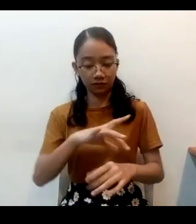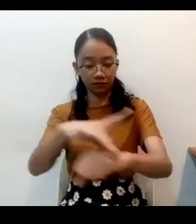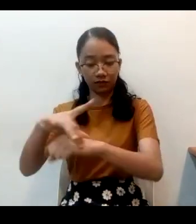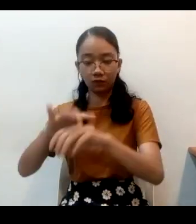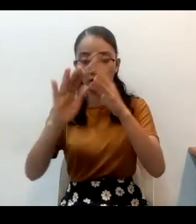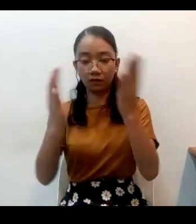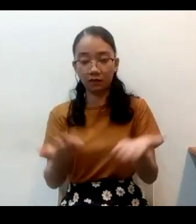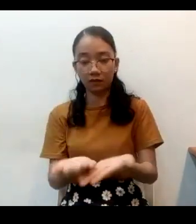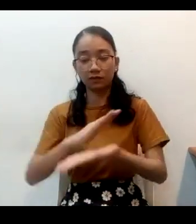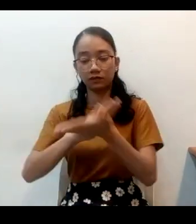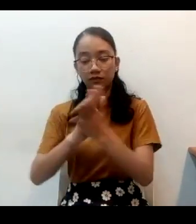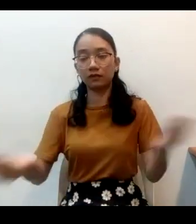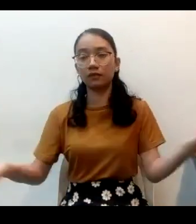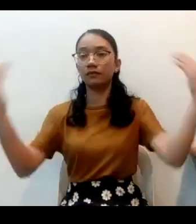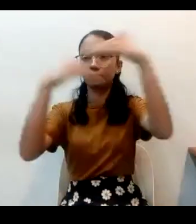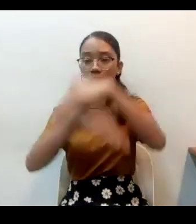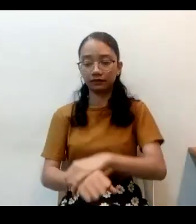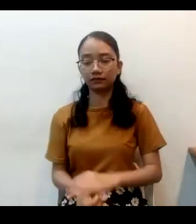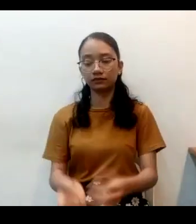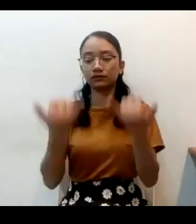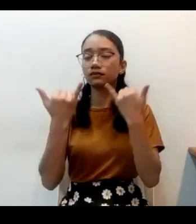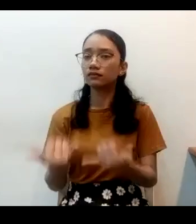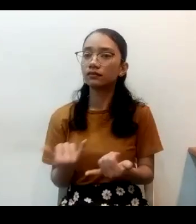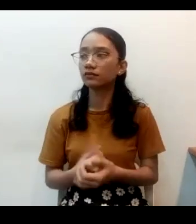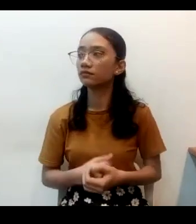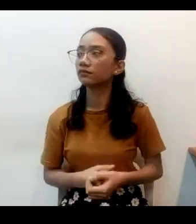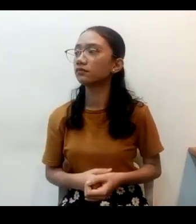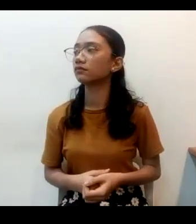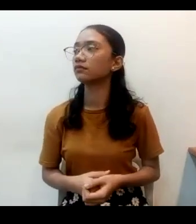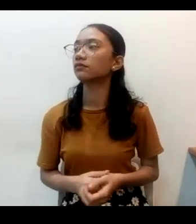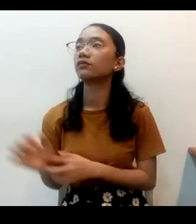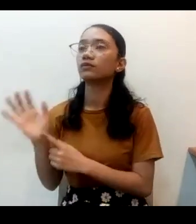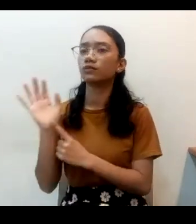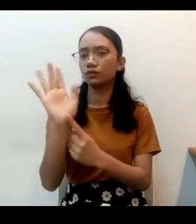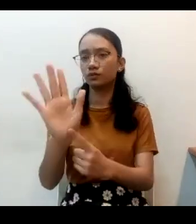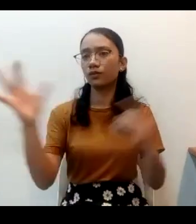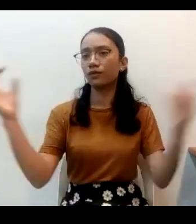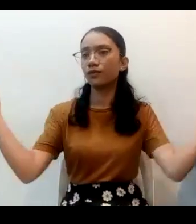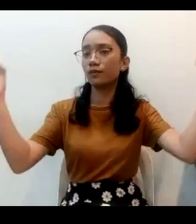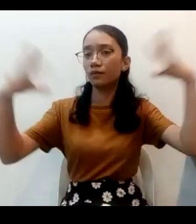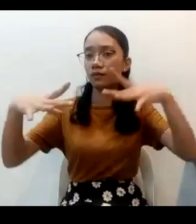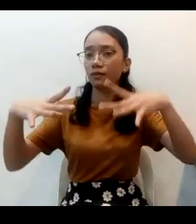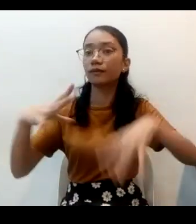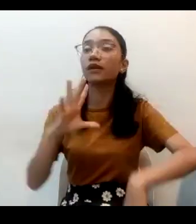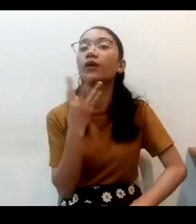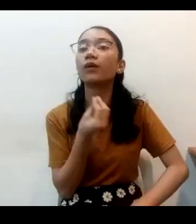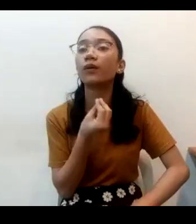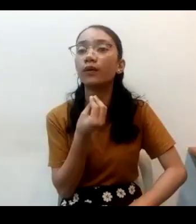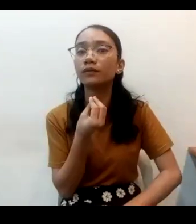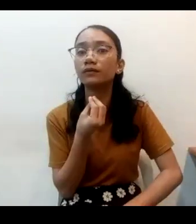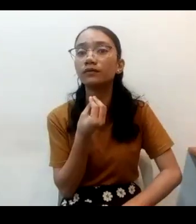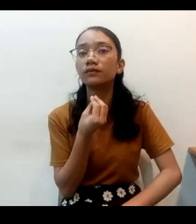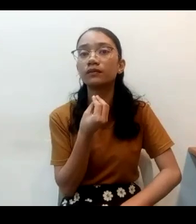shine the light in night? Kaya ngayon, sino na po yung nagpapaliwanag sa mundo ng liwanag sa gabi? Sa gabi.